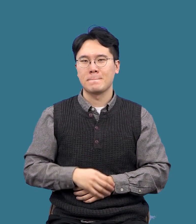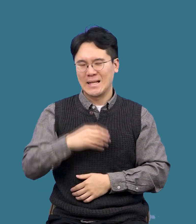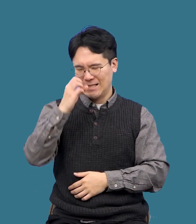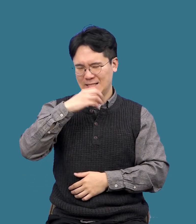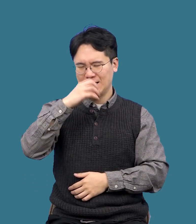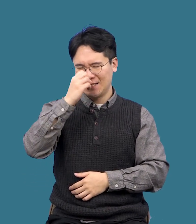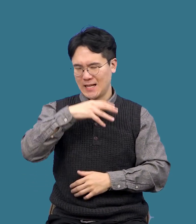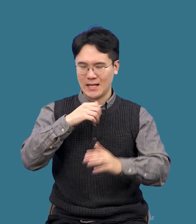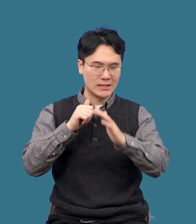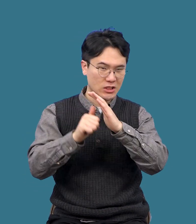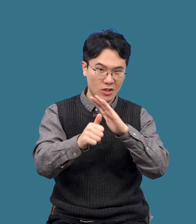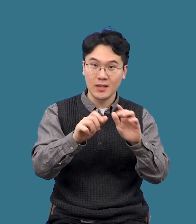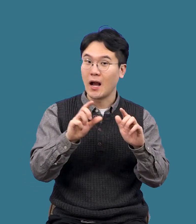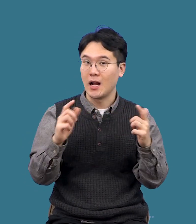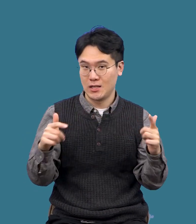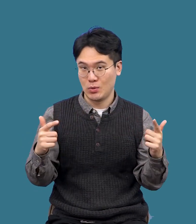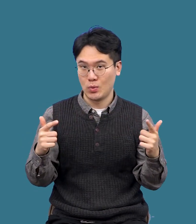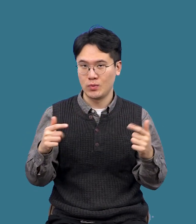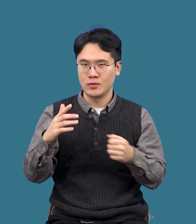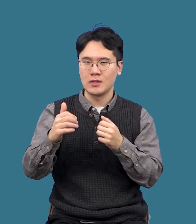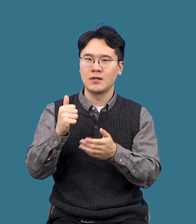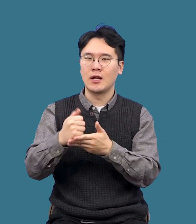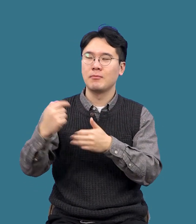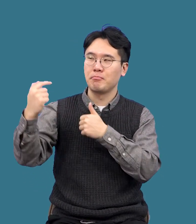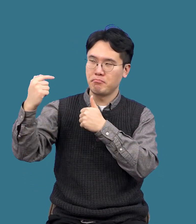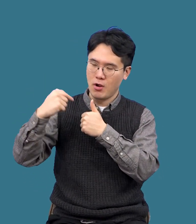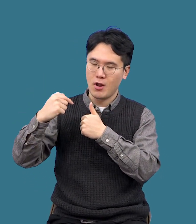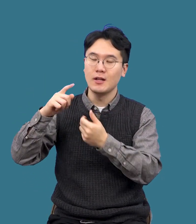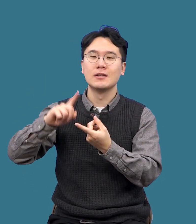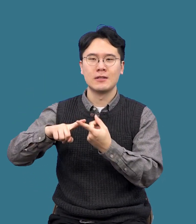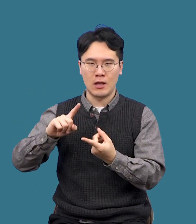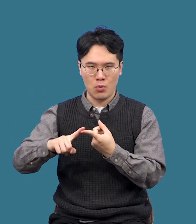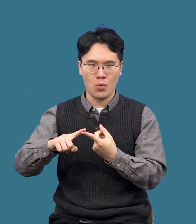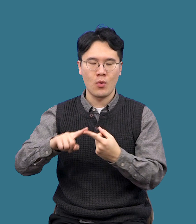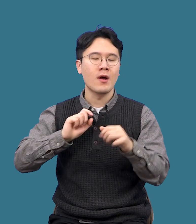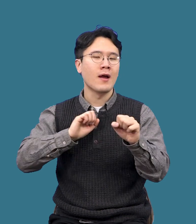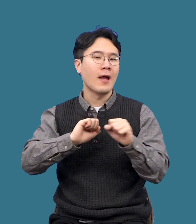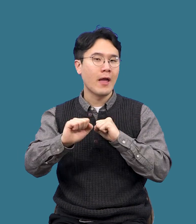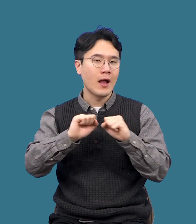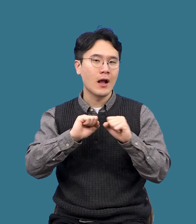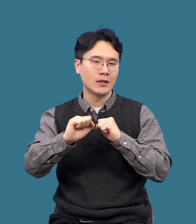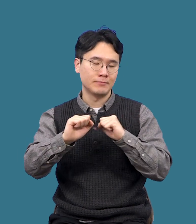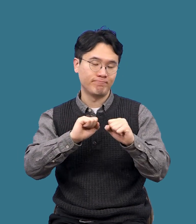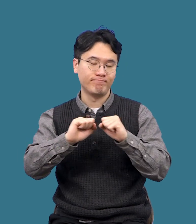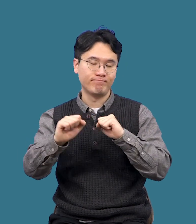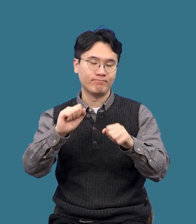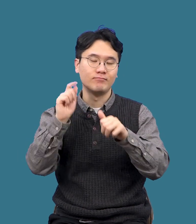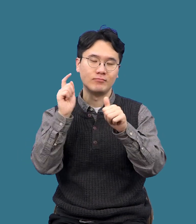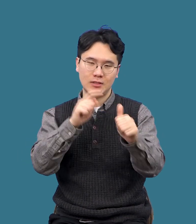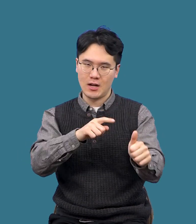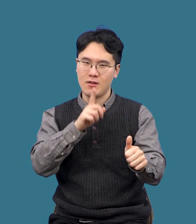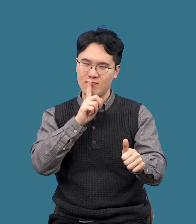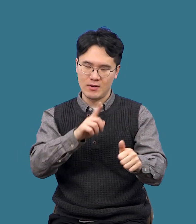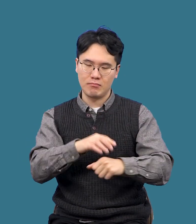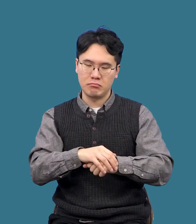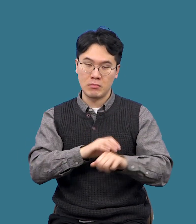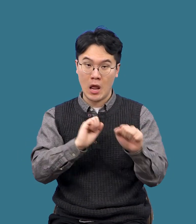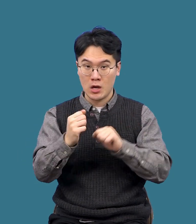아니라 분명히 지침을 주시고 그 지침대로 행하지 않은 책임을 물으신